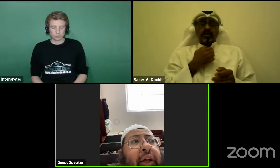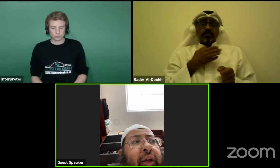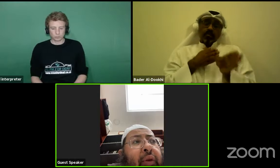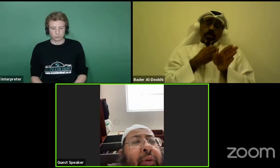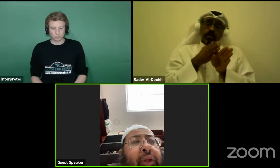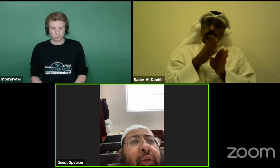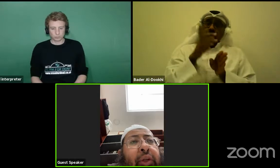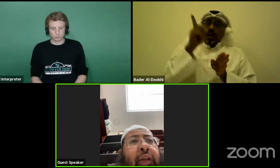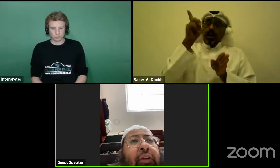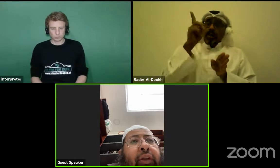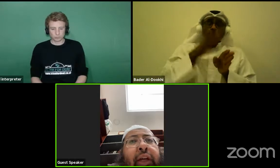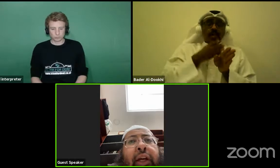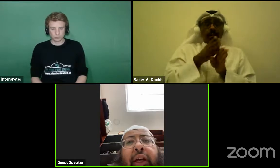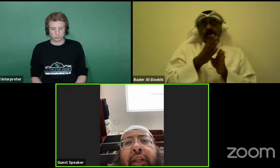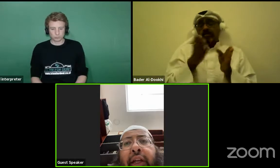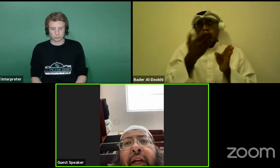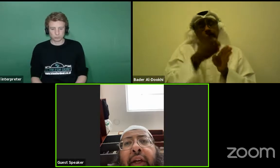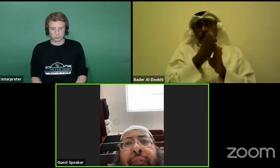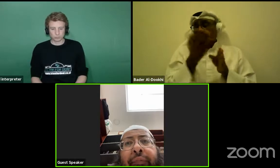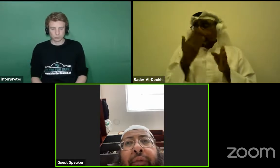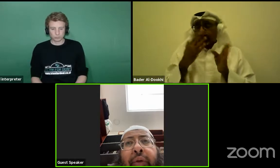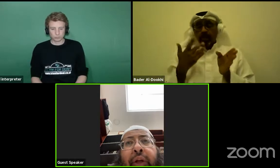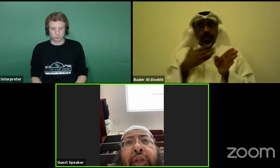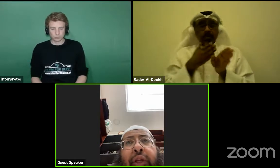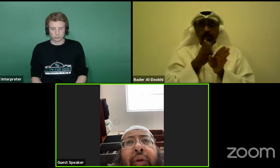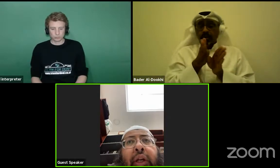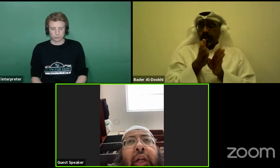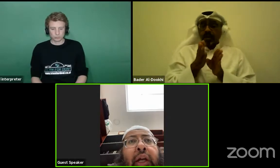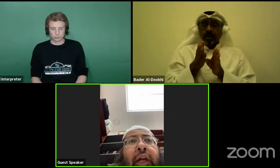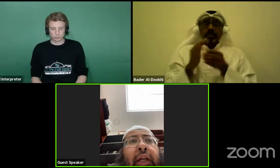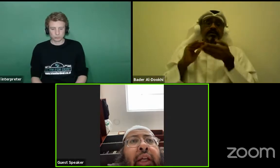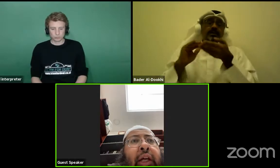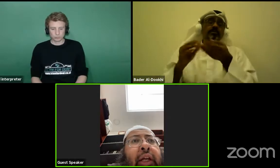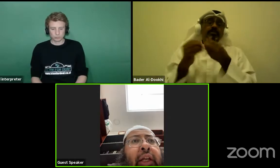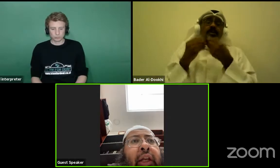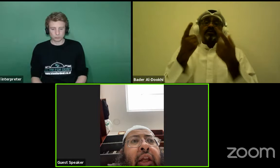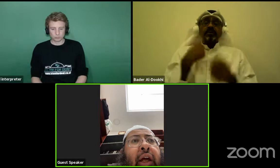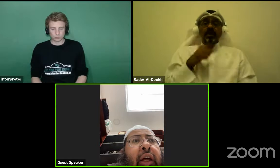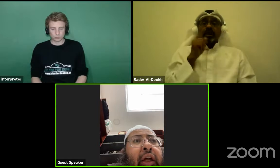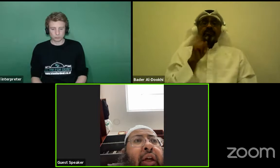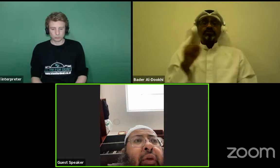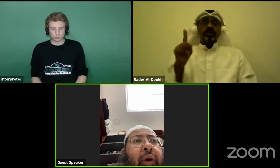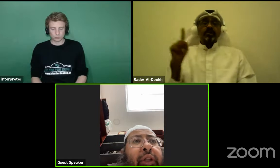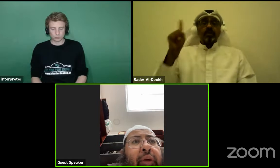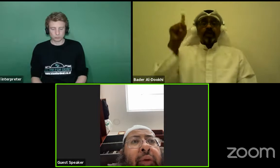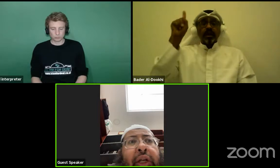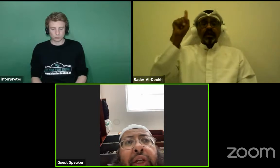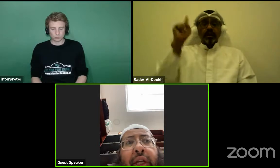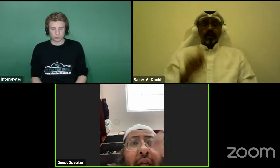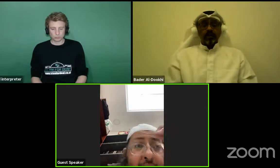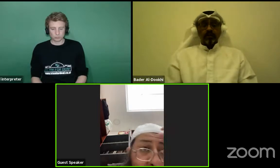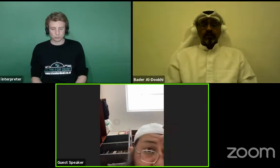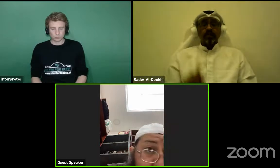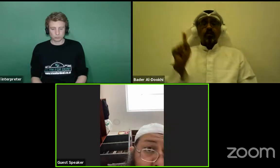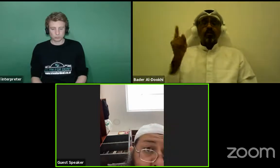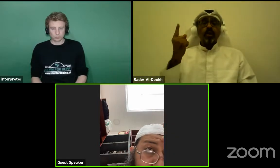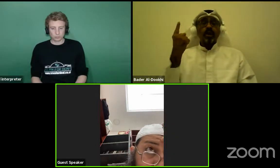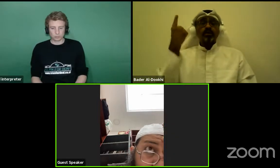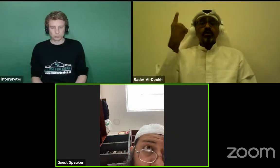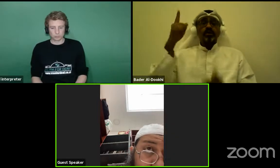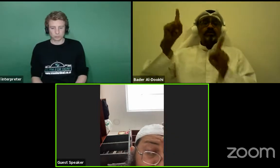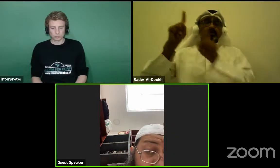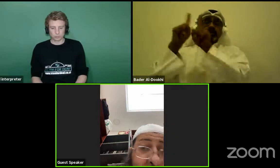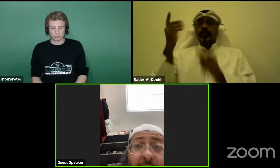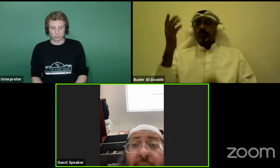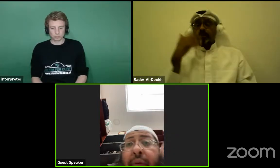له ومن يضلل فلا هادي له وأشهد أن لا إله إلا الله وحده لا شريك له